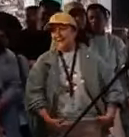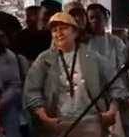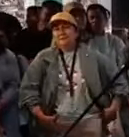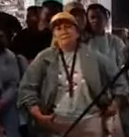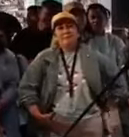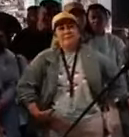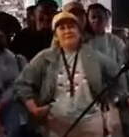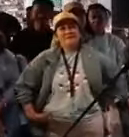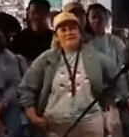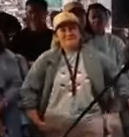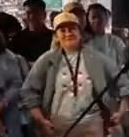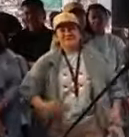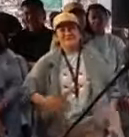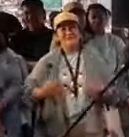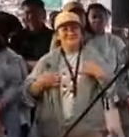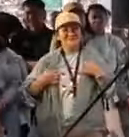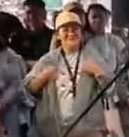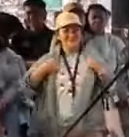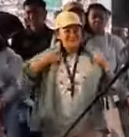Jadi aku juga mau latihan.